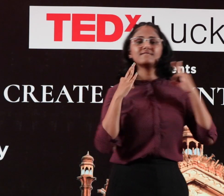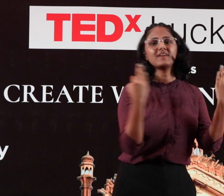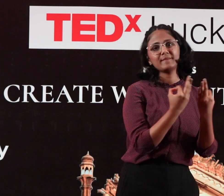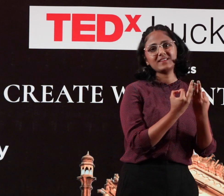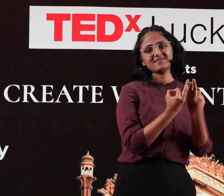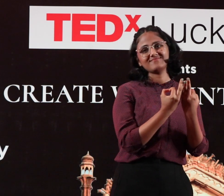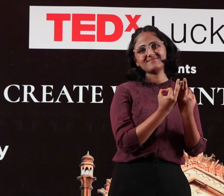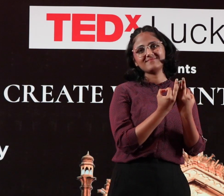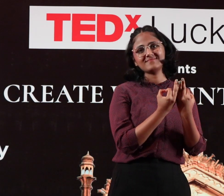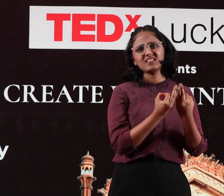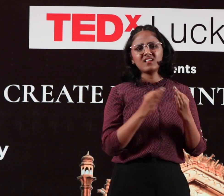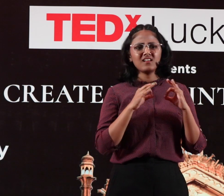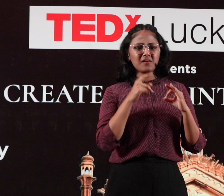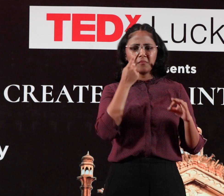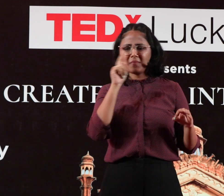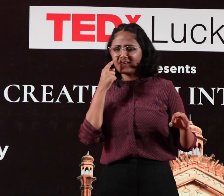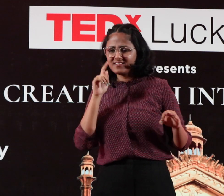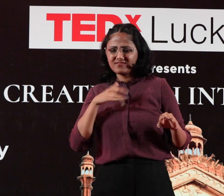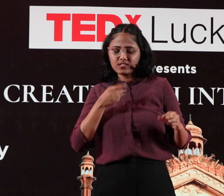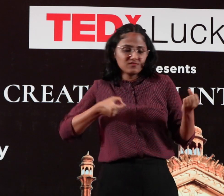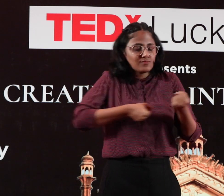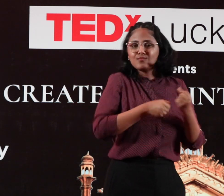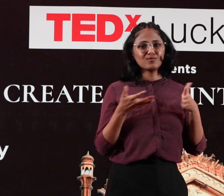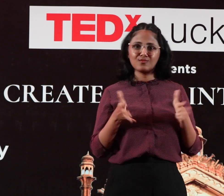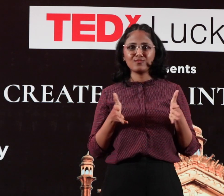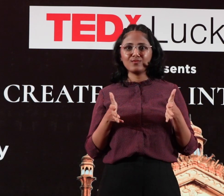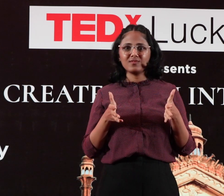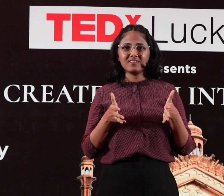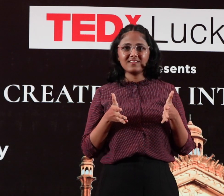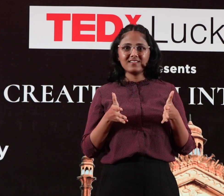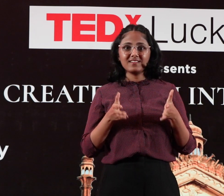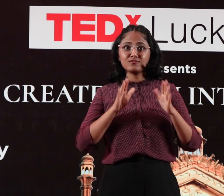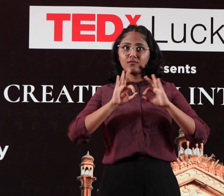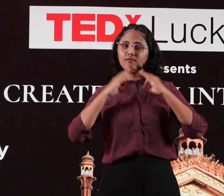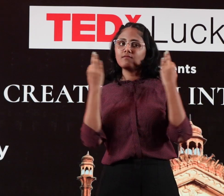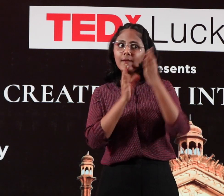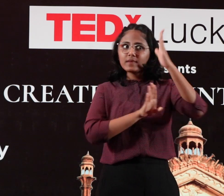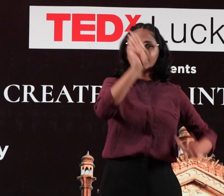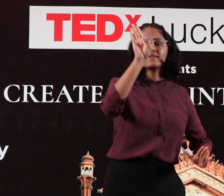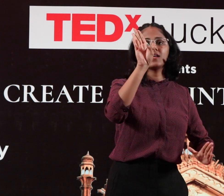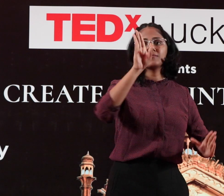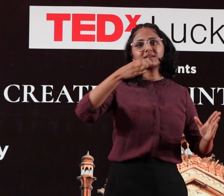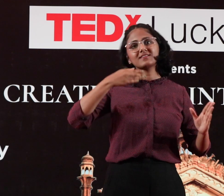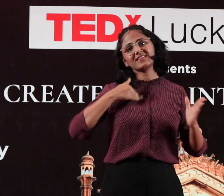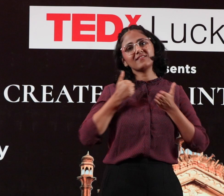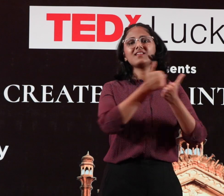सपोर्ट महसूस नहीं होता या मिल नहीं पाता, ये मॉडल एक फैमिली डेवलपमेंट मॉडल क्रिएट करता है जिससे वो पेरेंट्स